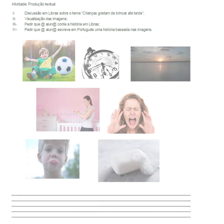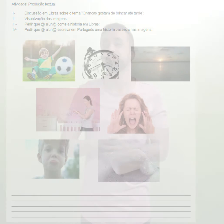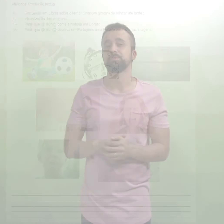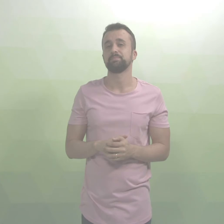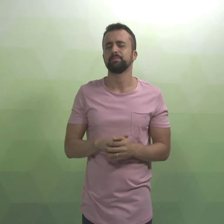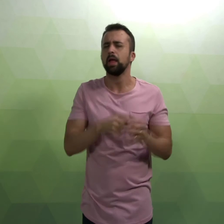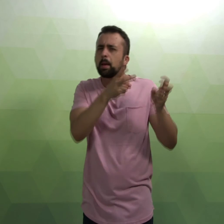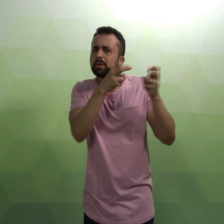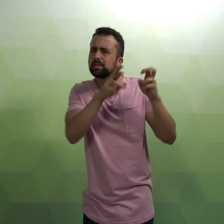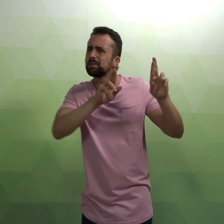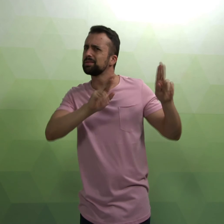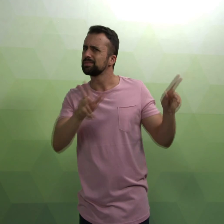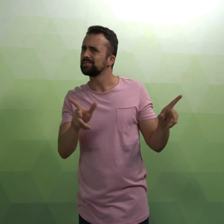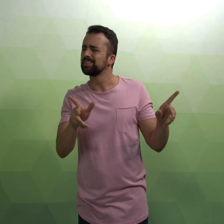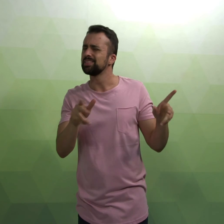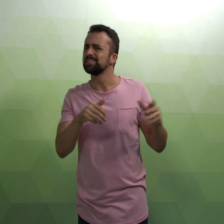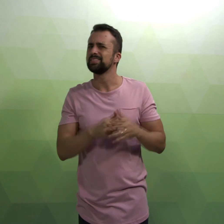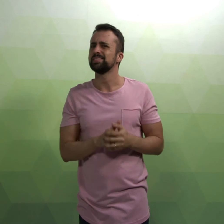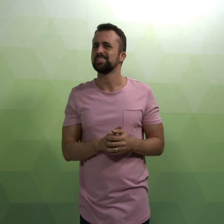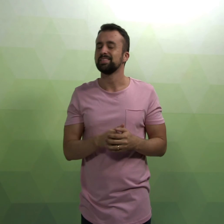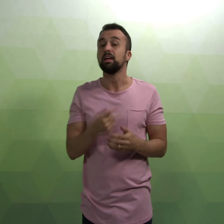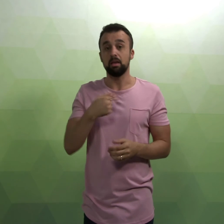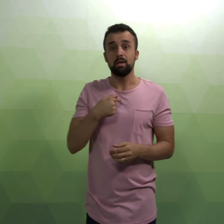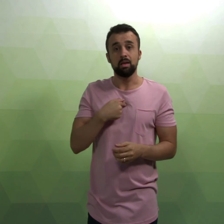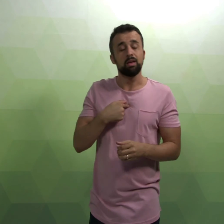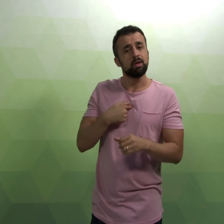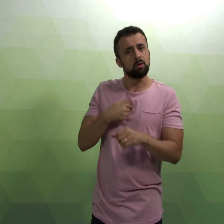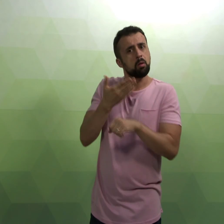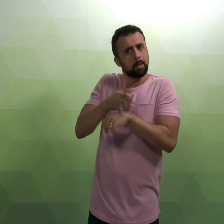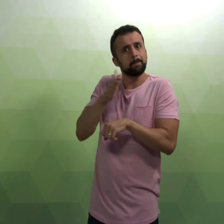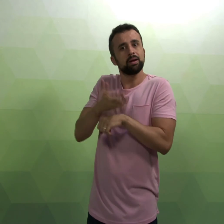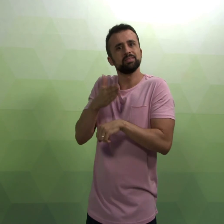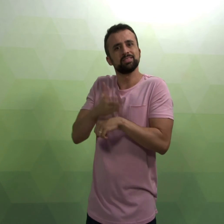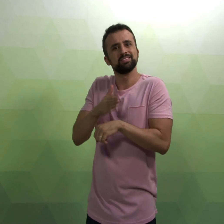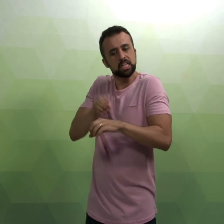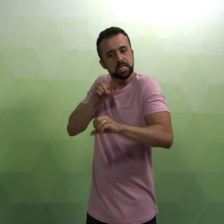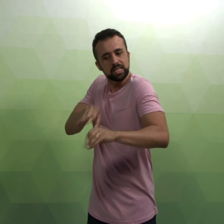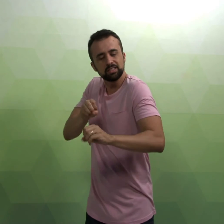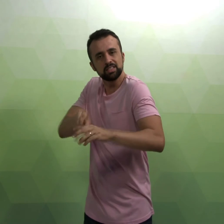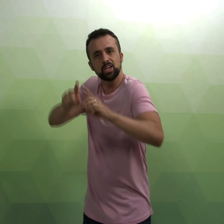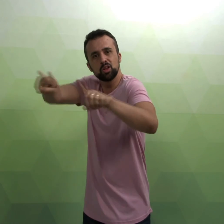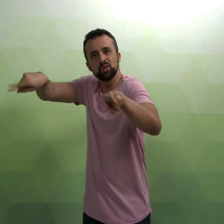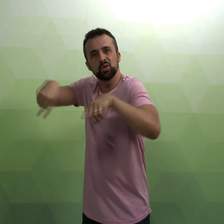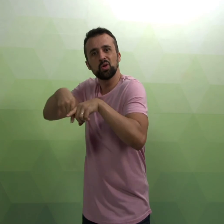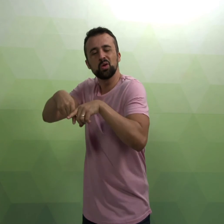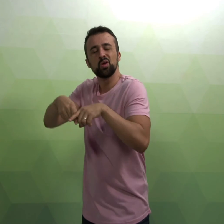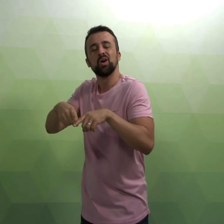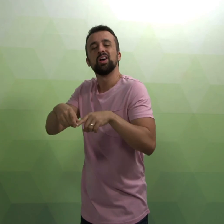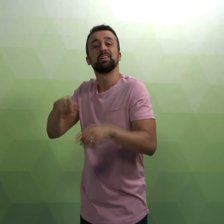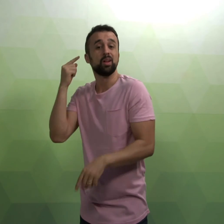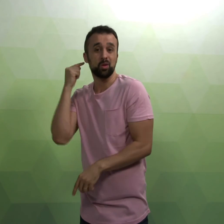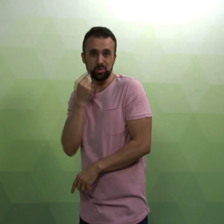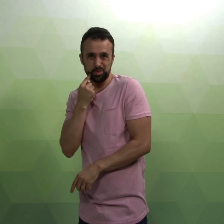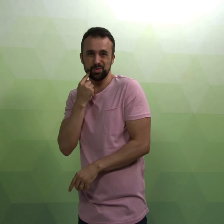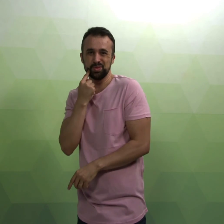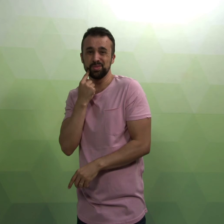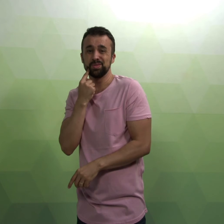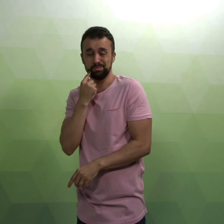Viram a diferença? eu apliquei essa atividade com um grupo de